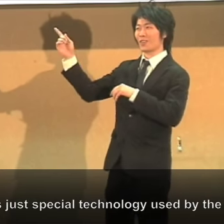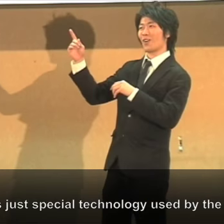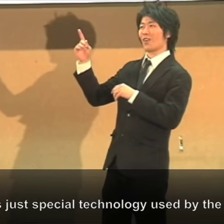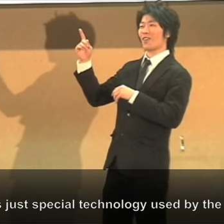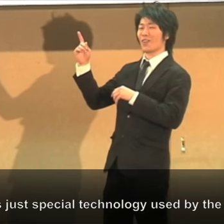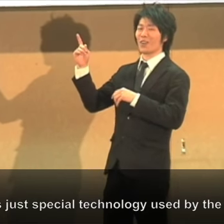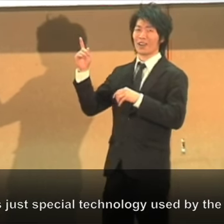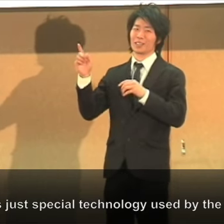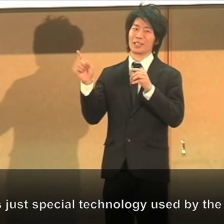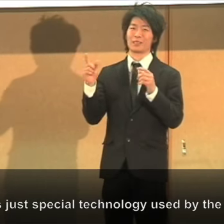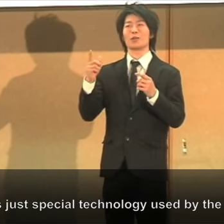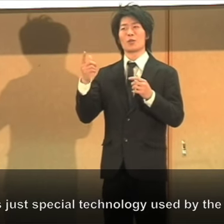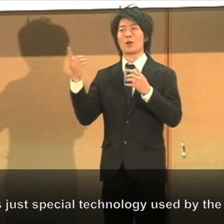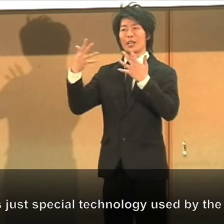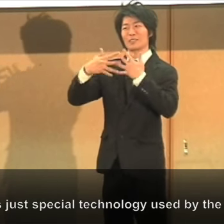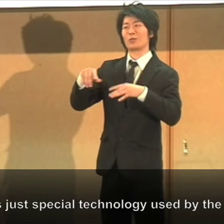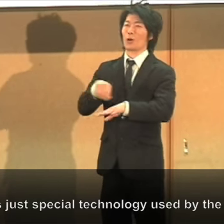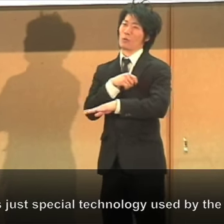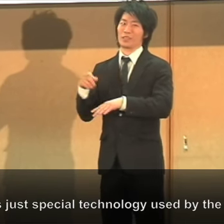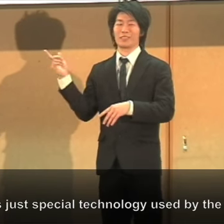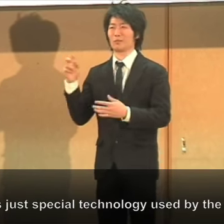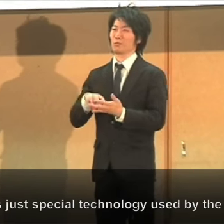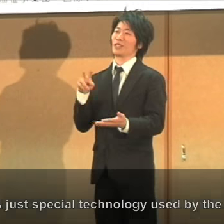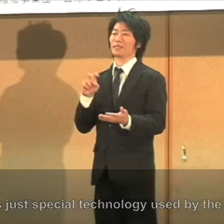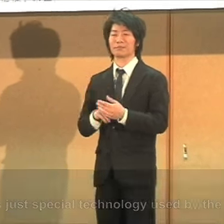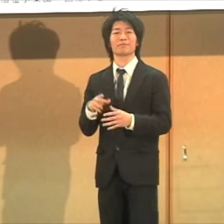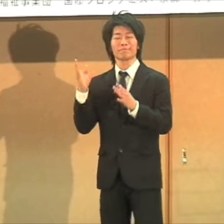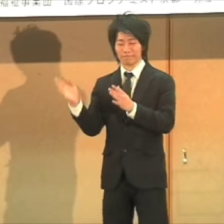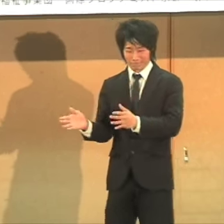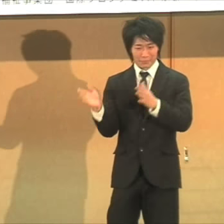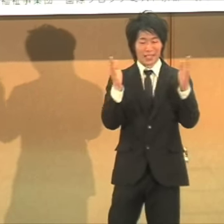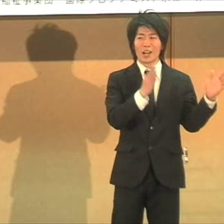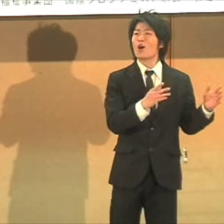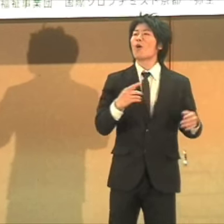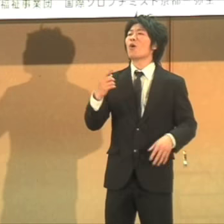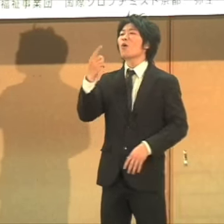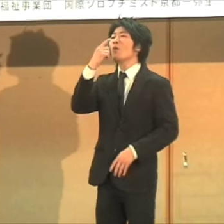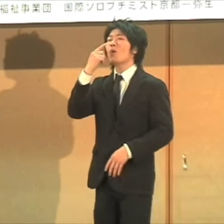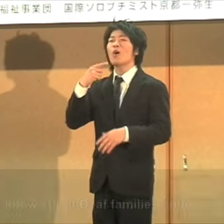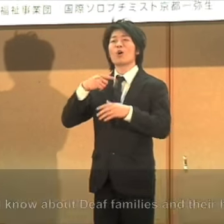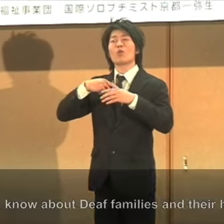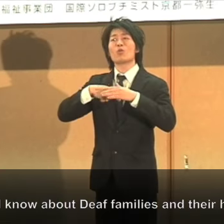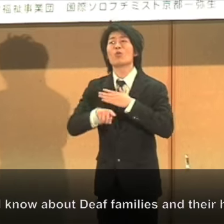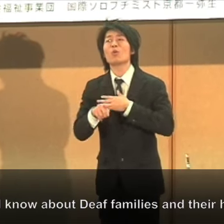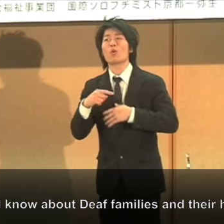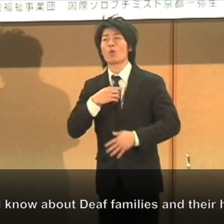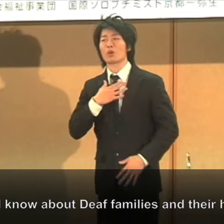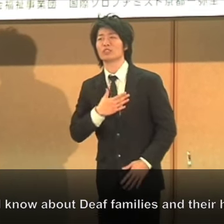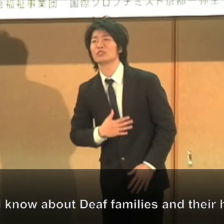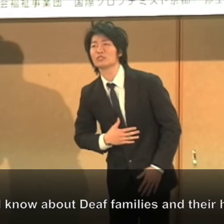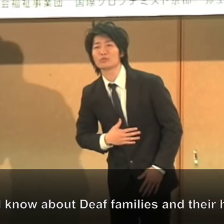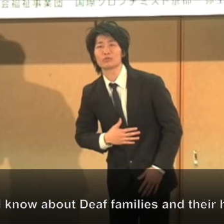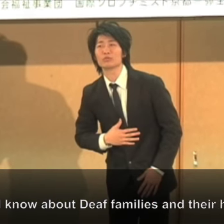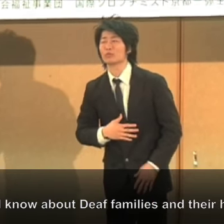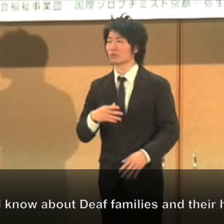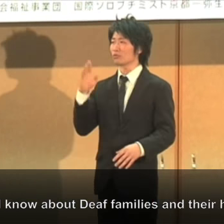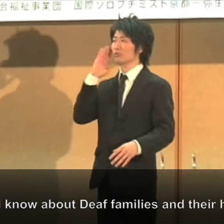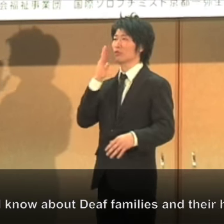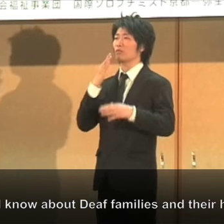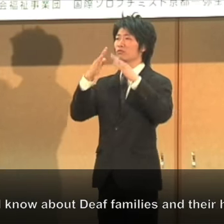すると思うんですけど、違うんです。機械、特別な機械があると聞こえる方は驚かれます。私がなぜそういうことが分かるかという